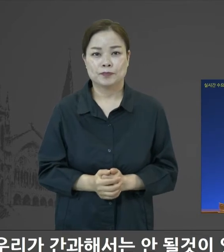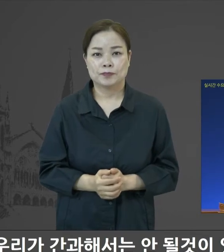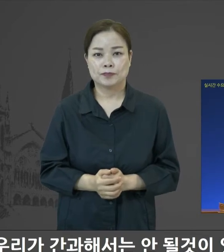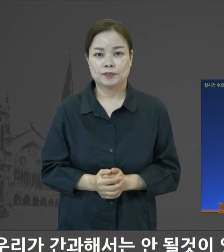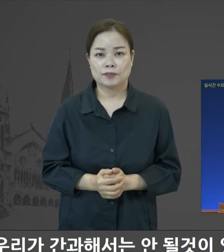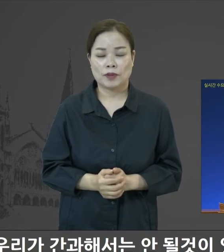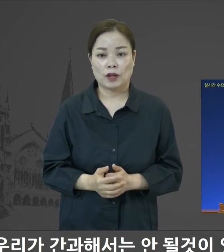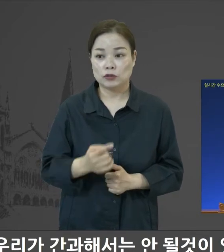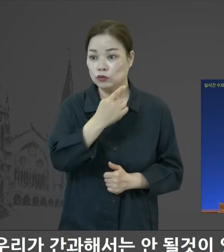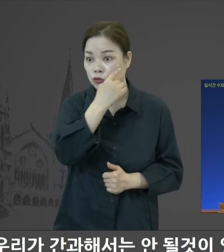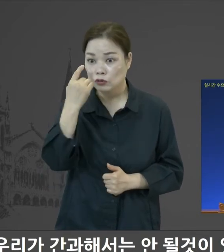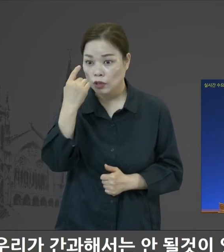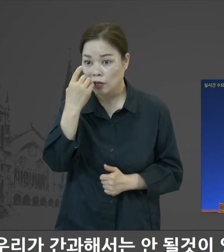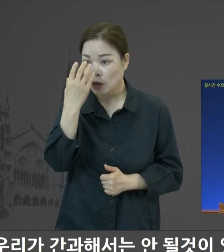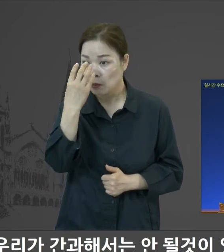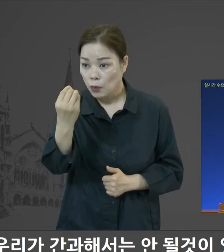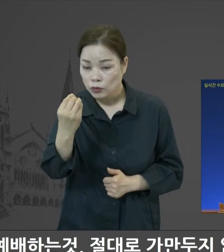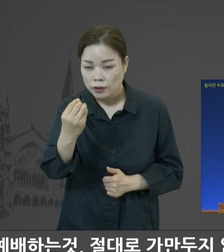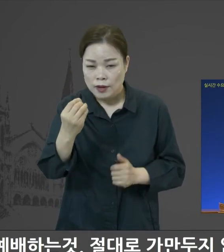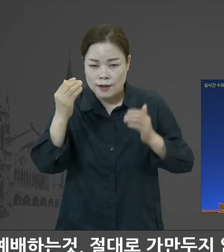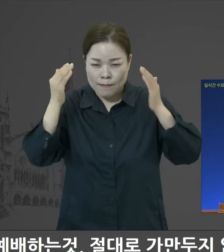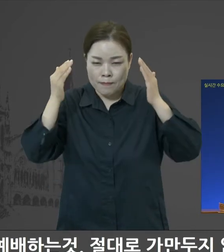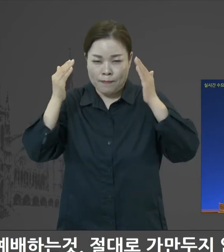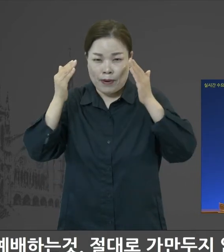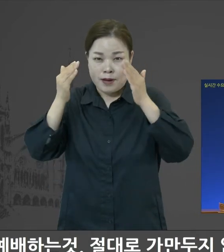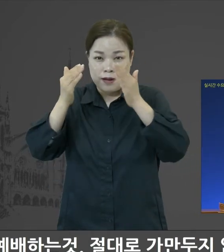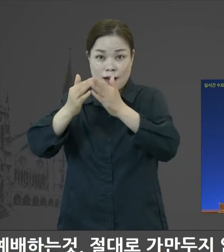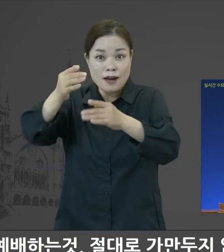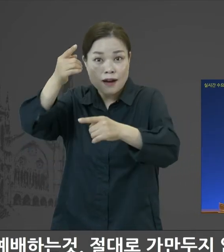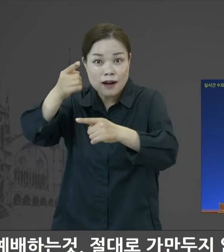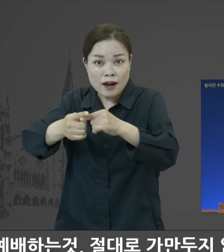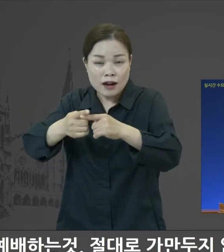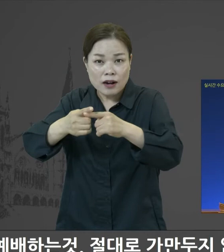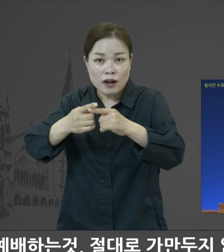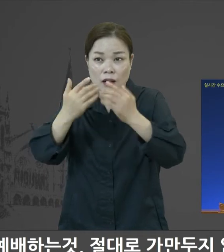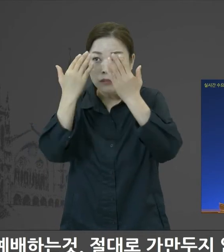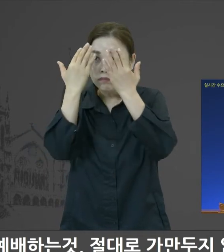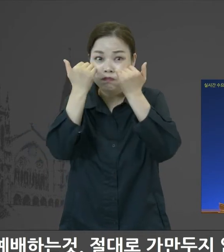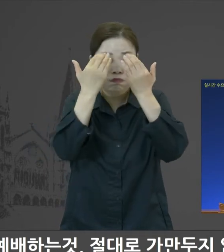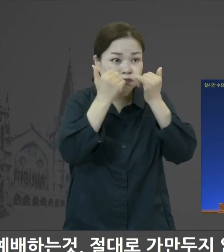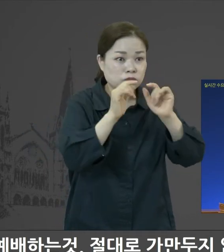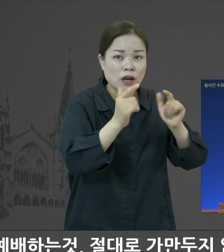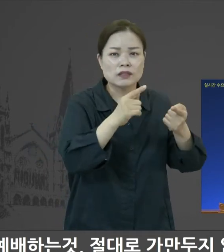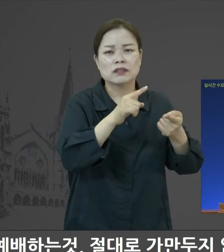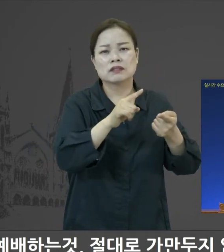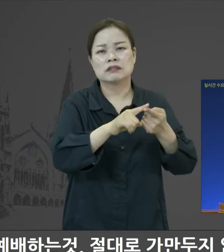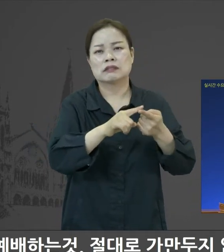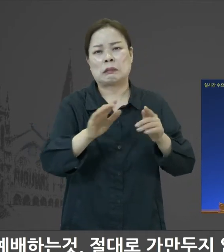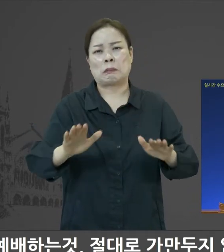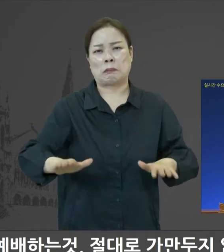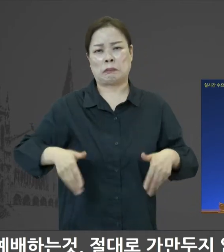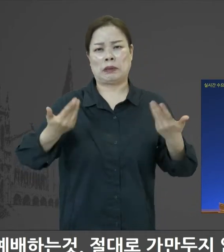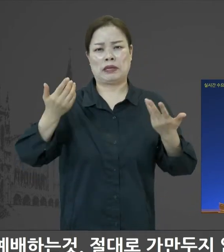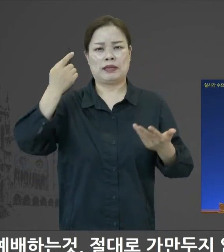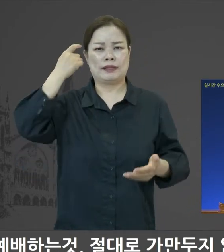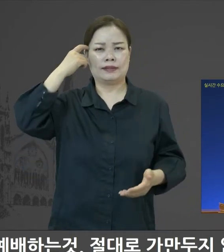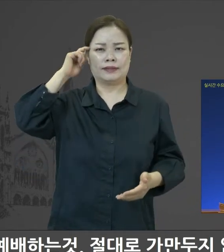우리가 눈에 보이는 것에 아주 집중하며 살아가다 보니 보이지 않는 것에 대해서 너무 간과하는 경향이